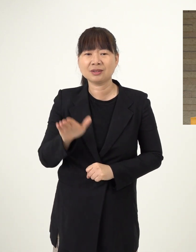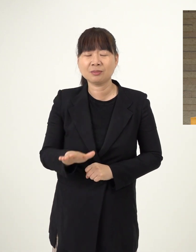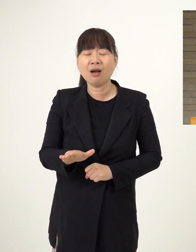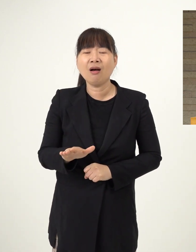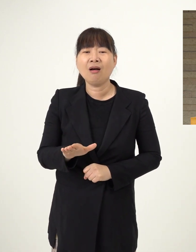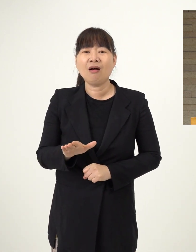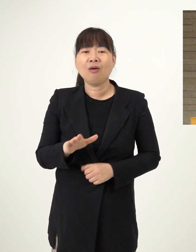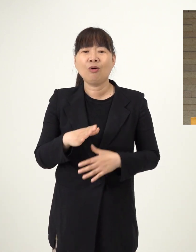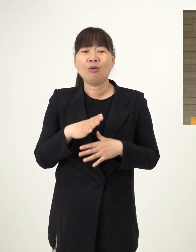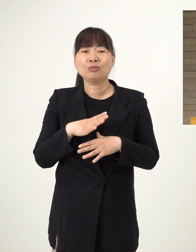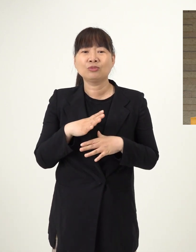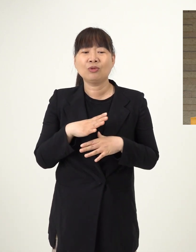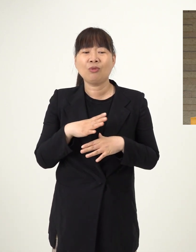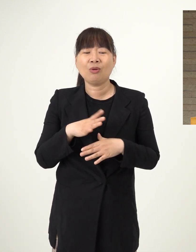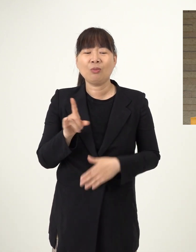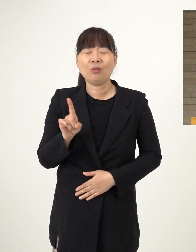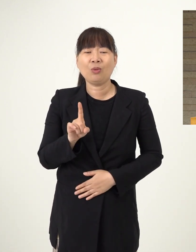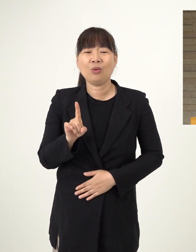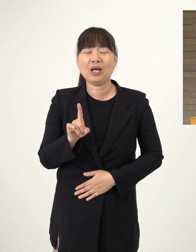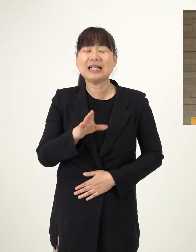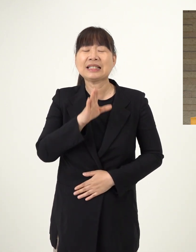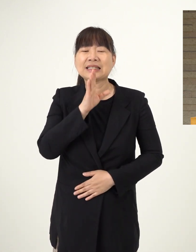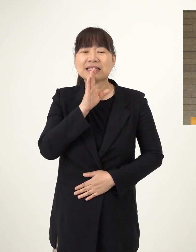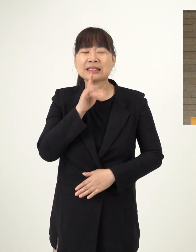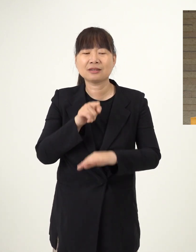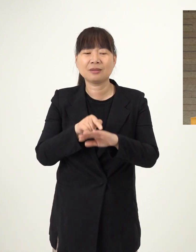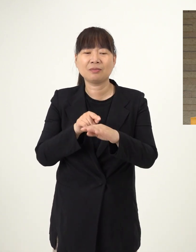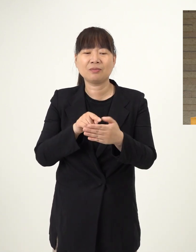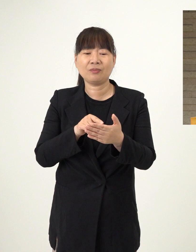무서운 거는 그 진심이